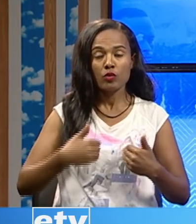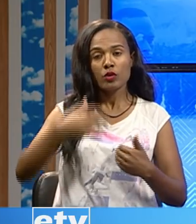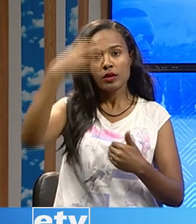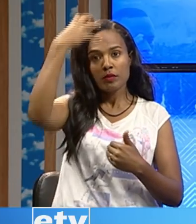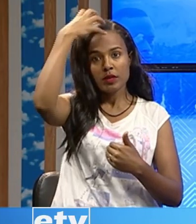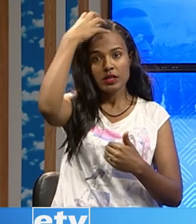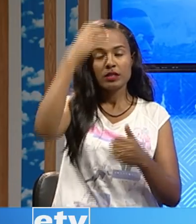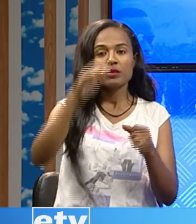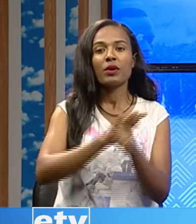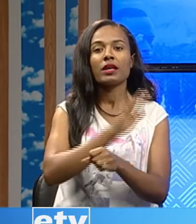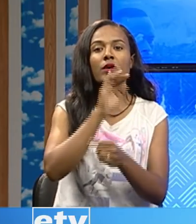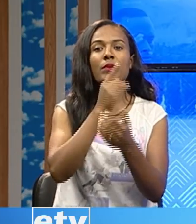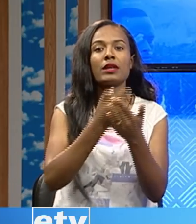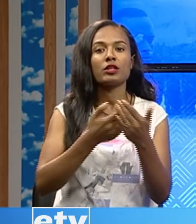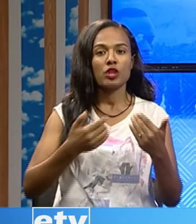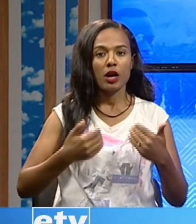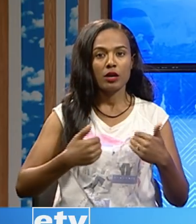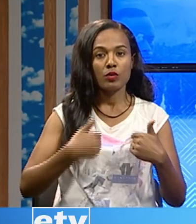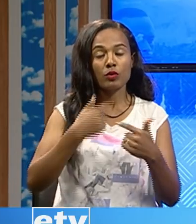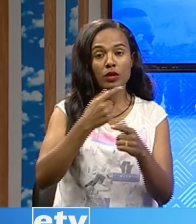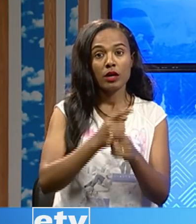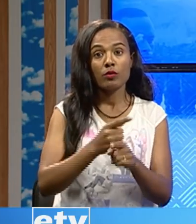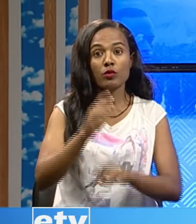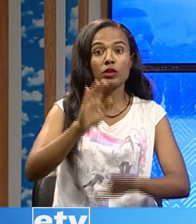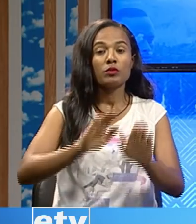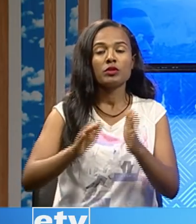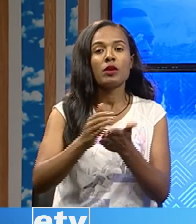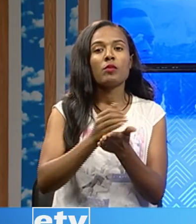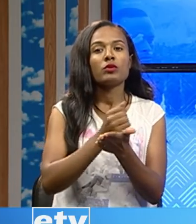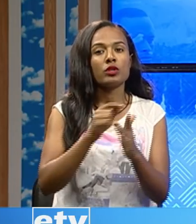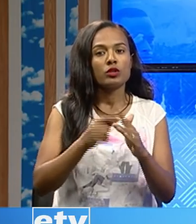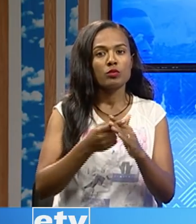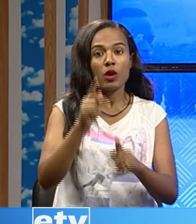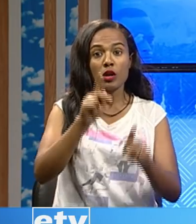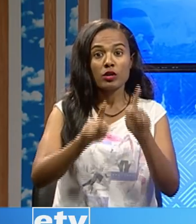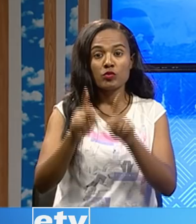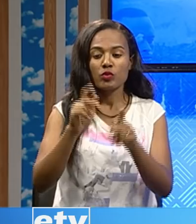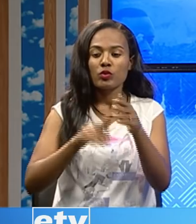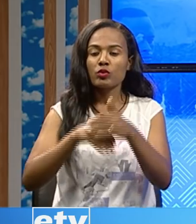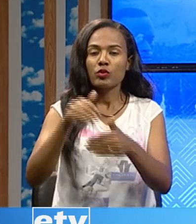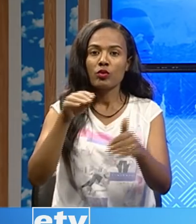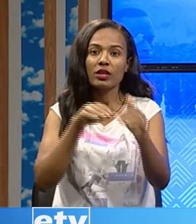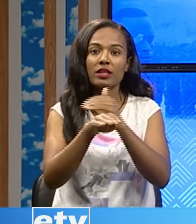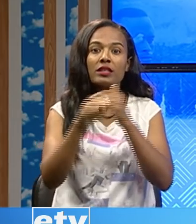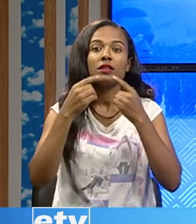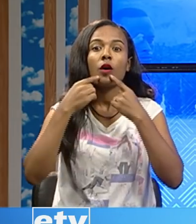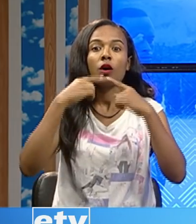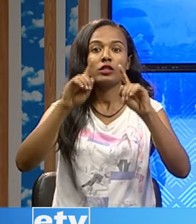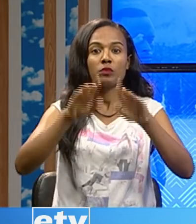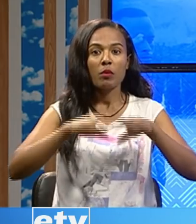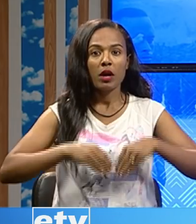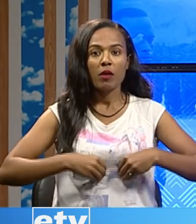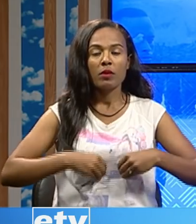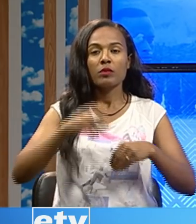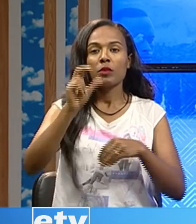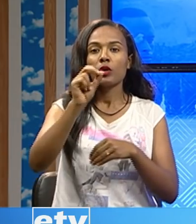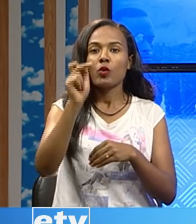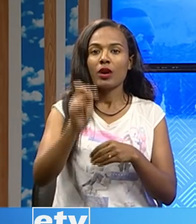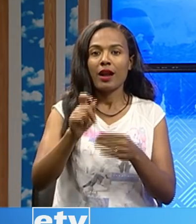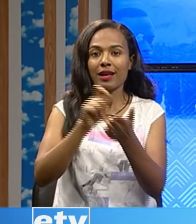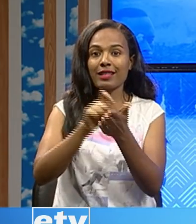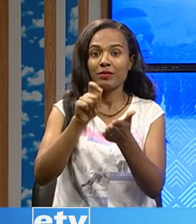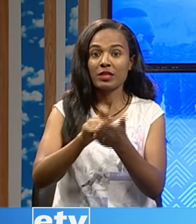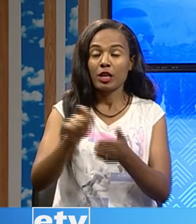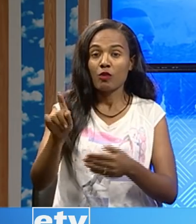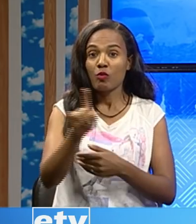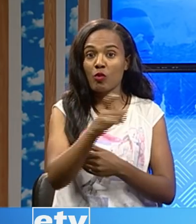በቂ መረጃ አለው። ተገቢውን እርምጃ መውሰድም ጀምሯል። ህዝቡ የወጣውን የክተት አዋጅ በመቀበልም በየወረዳው እየተመዘገቡ